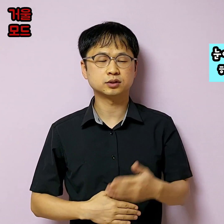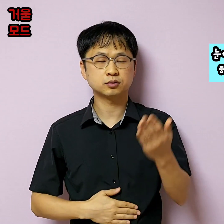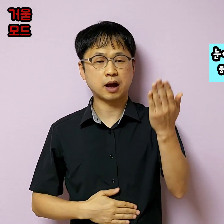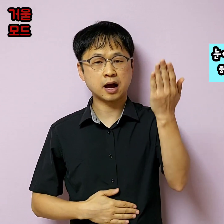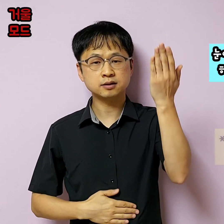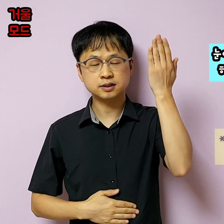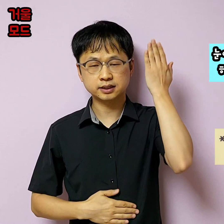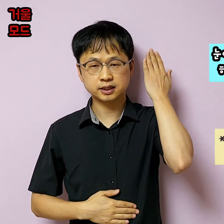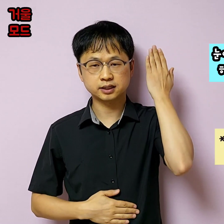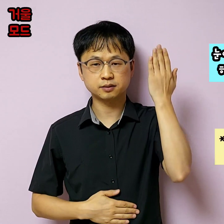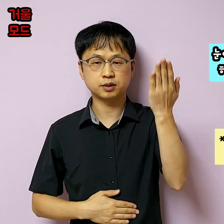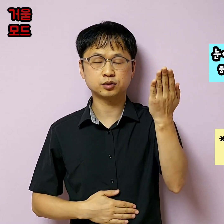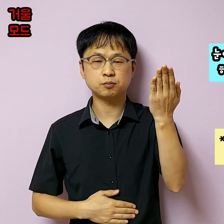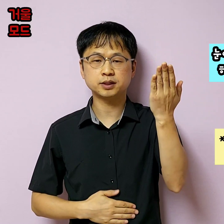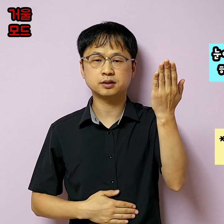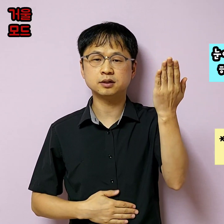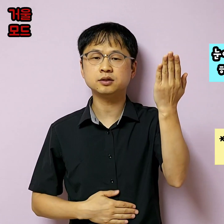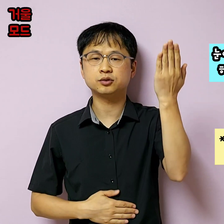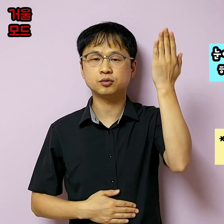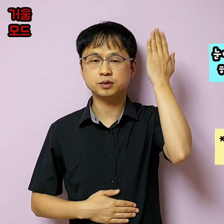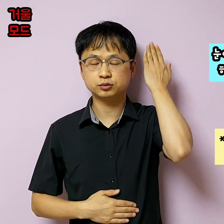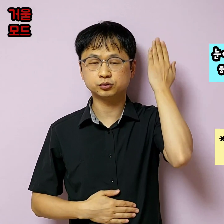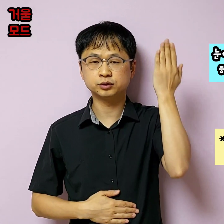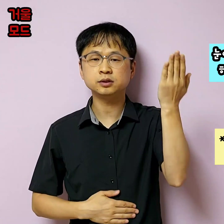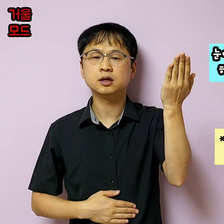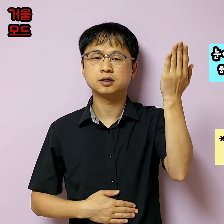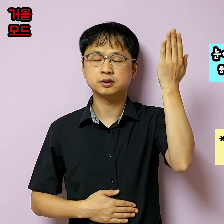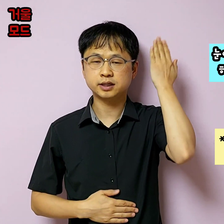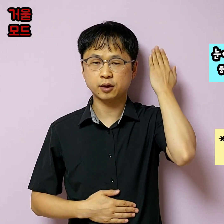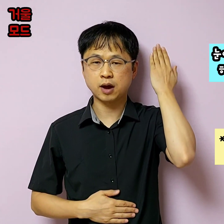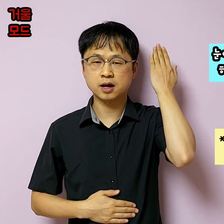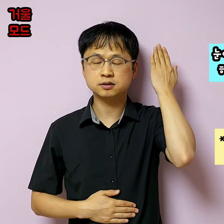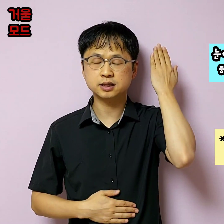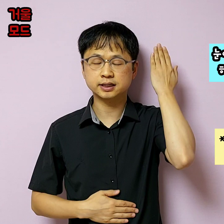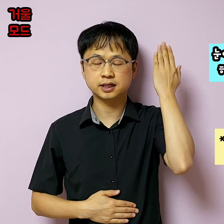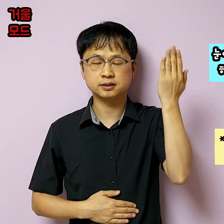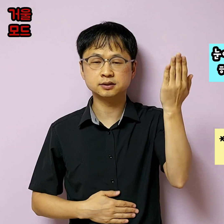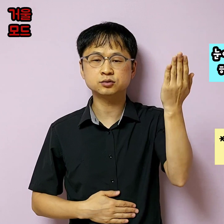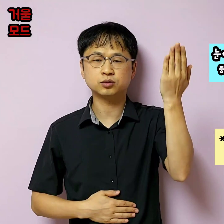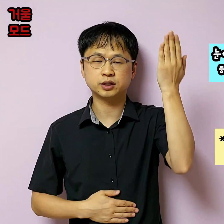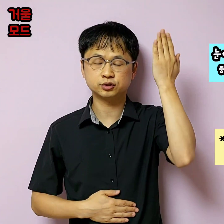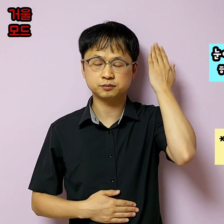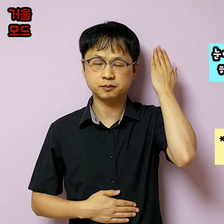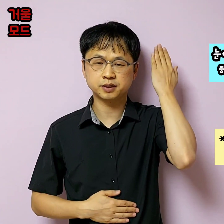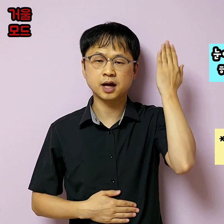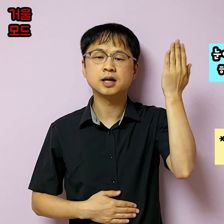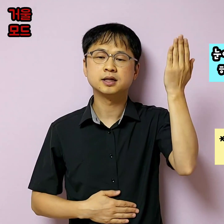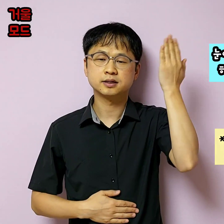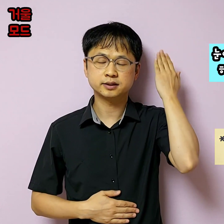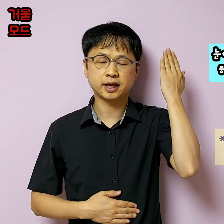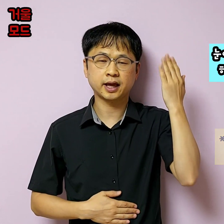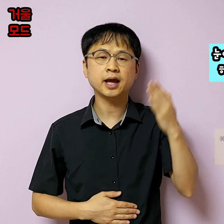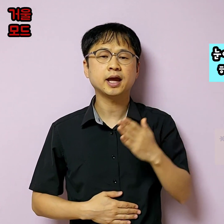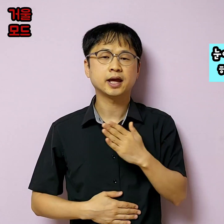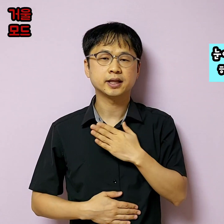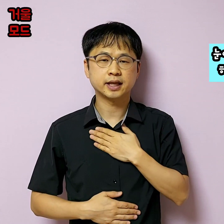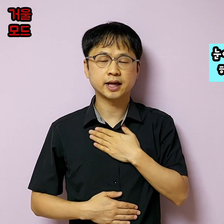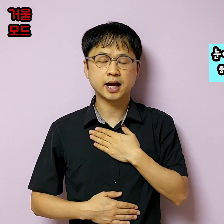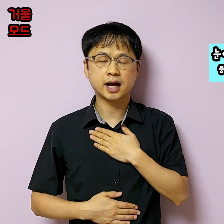수어는 과거를 나타내기 때문에 손바닥을 뒤로 밀어주는 그때 과거를 나타내는 수어를 해주시면 됩니다. 그때